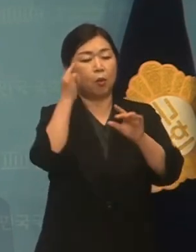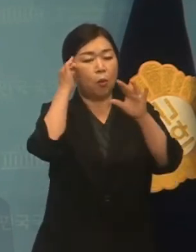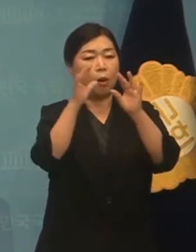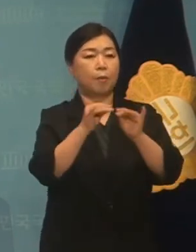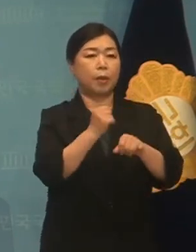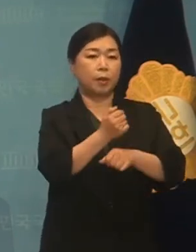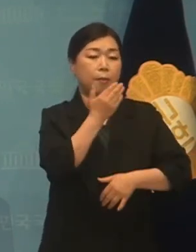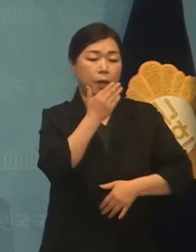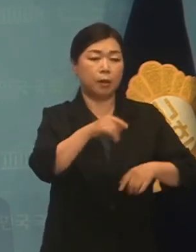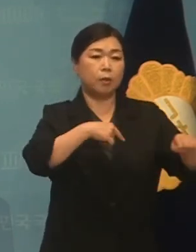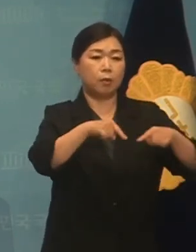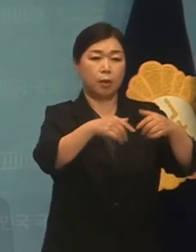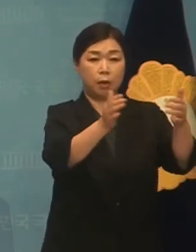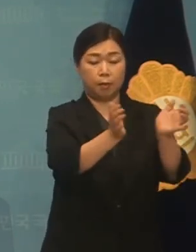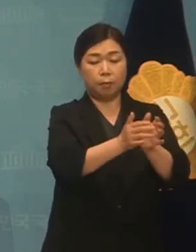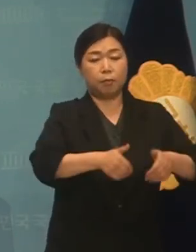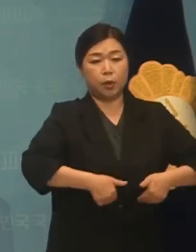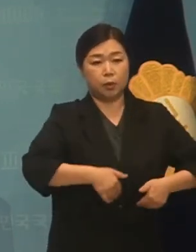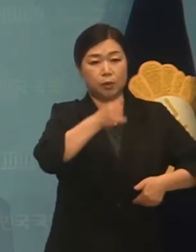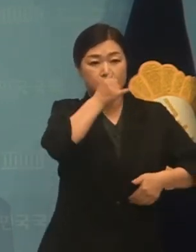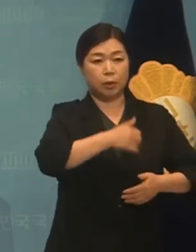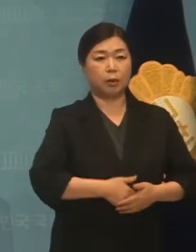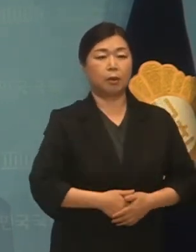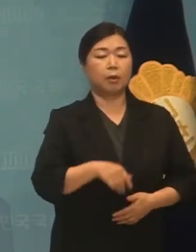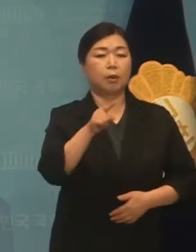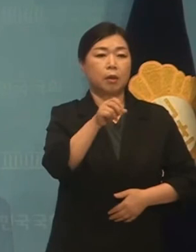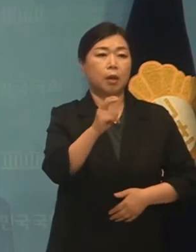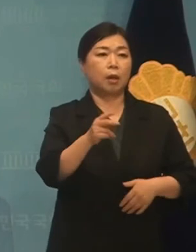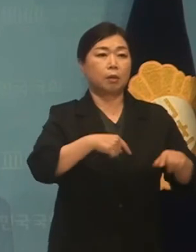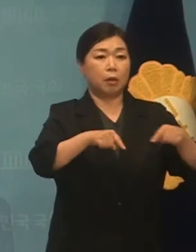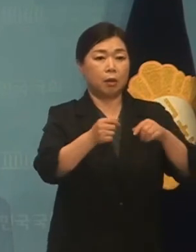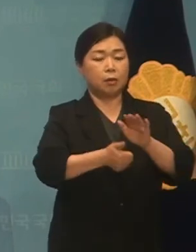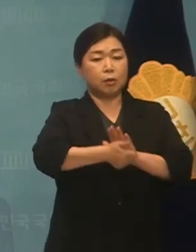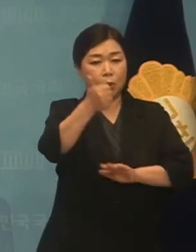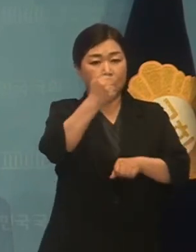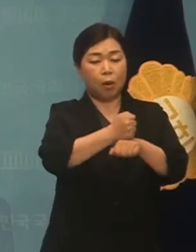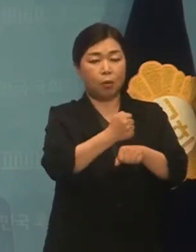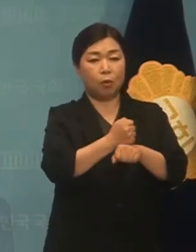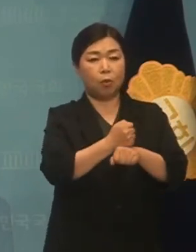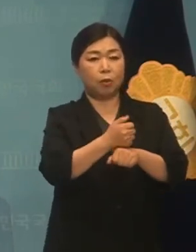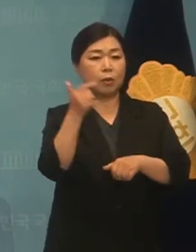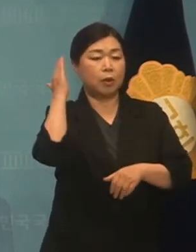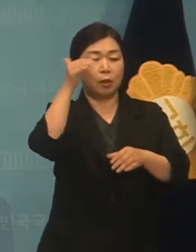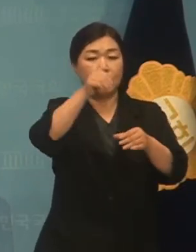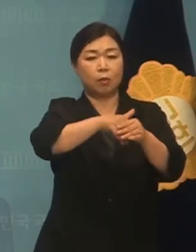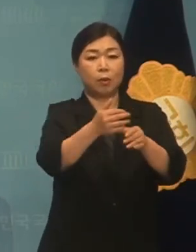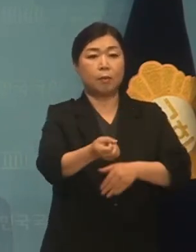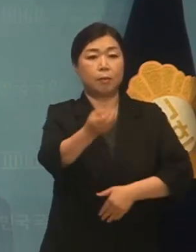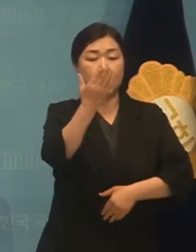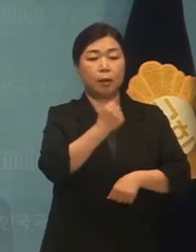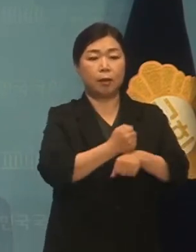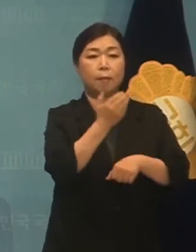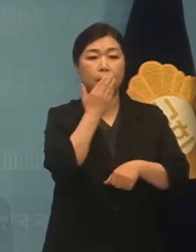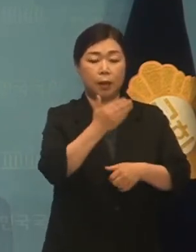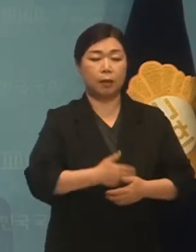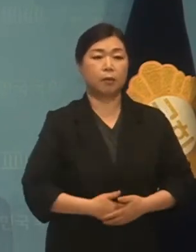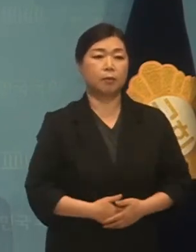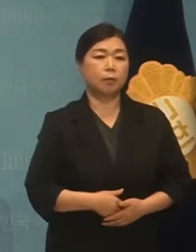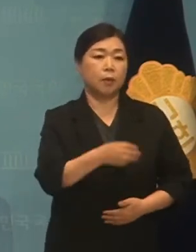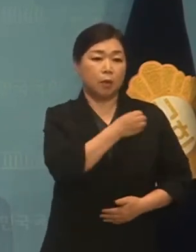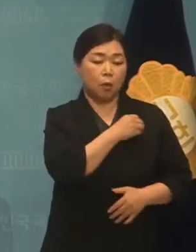필요합니다. 그래야만이 당이 성공할 수 있고 대선에서 이길 수 있습니다. 당원과